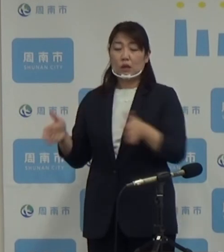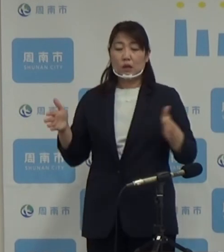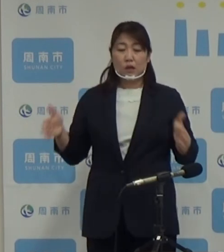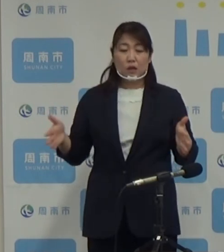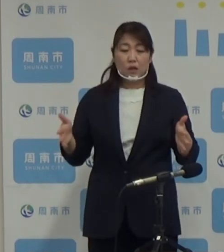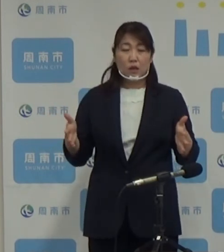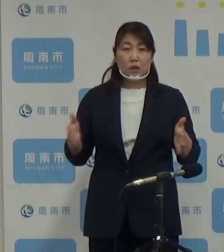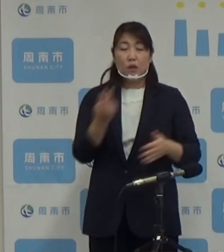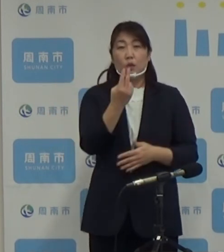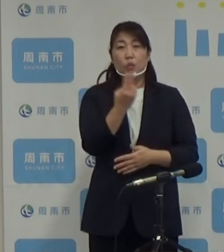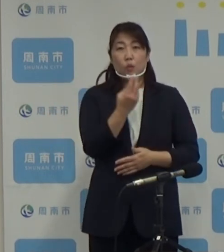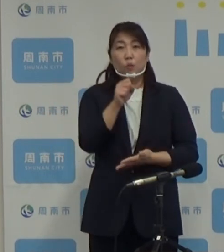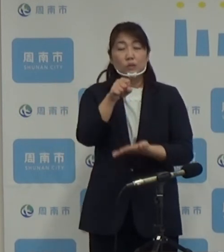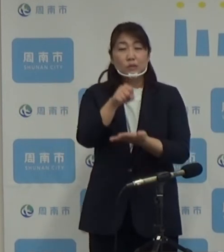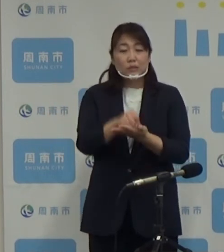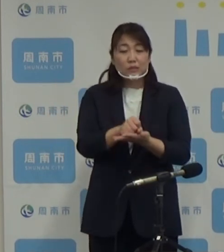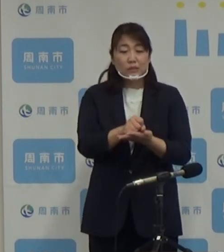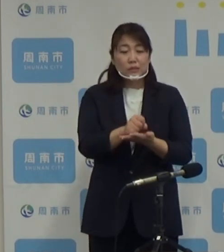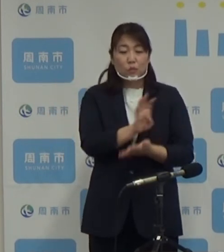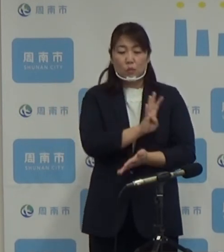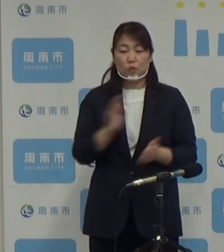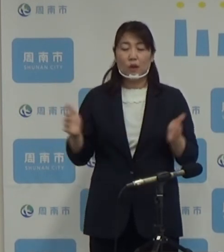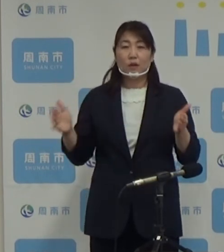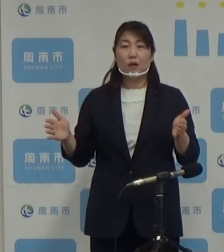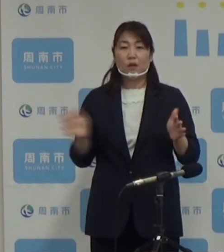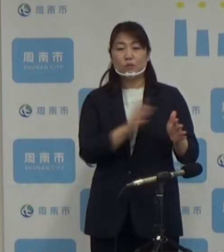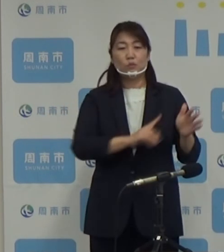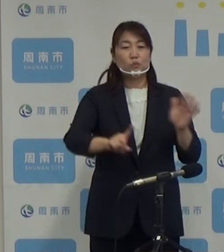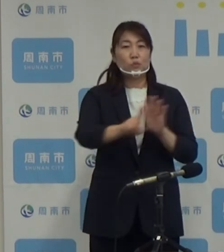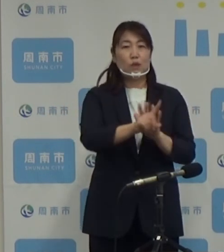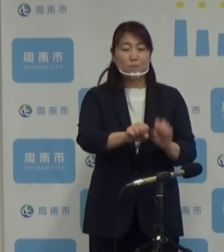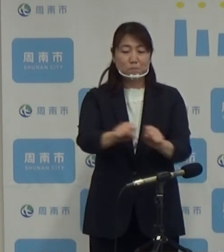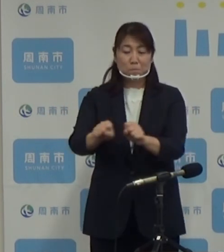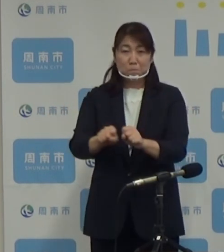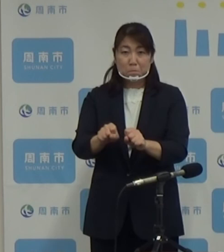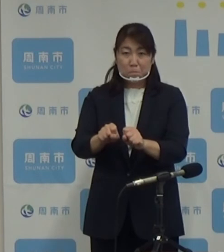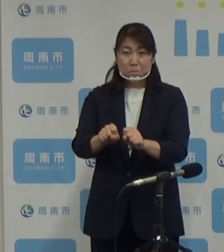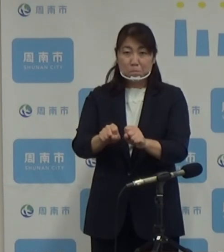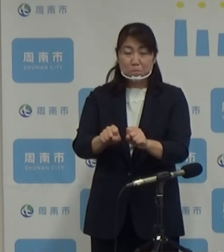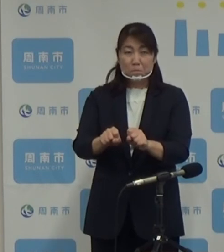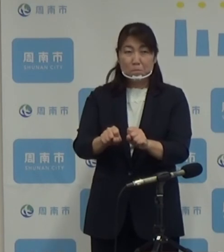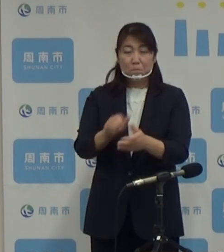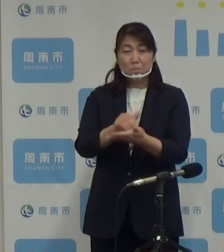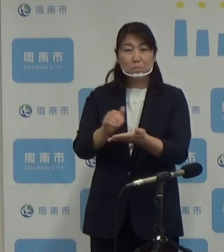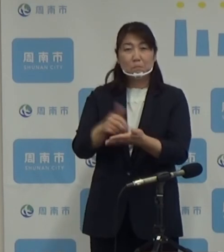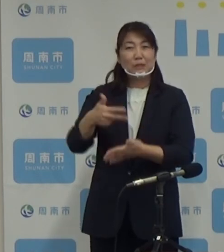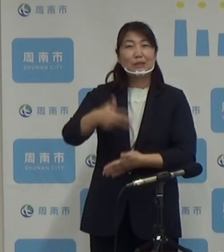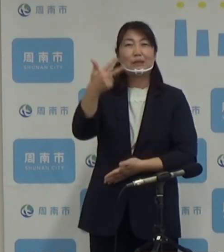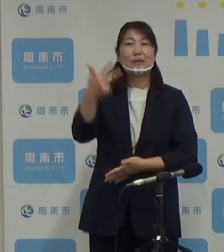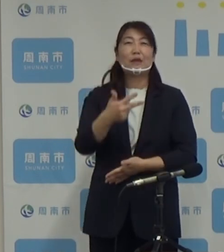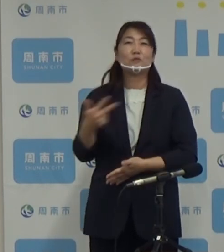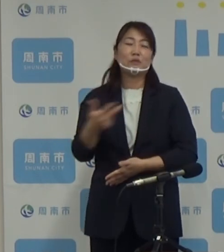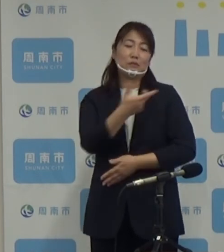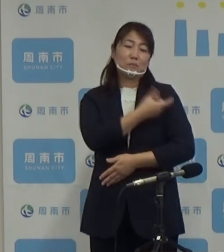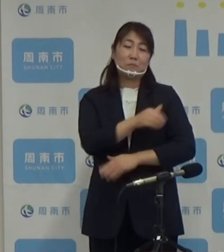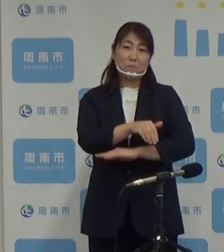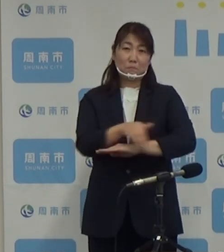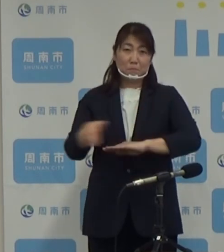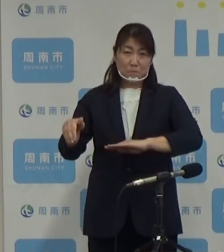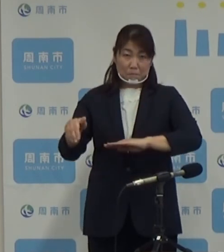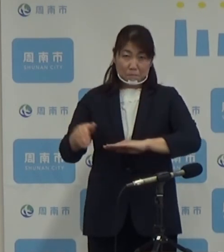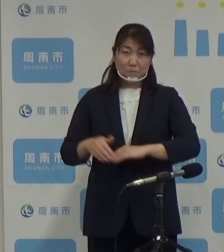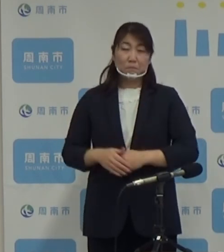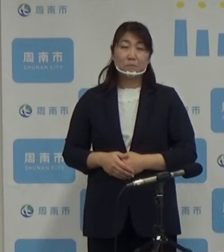日の土日の4日間を優先悪を設定して約700人の方を接種予定しており